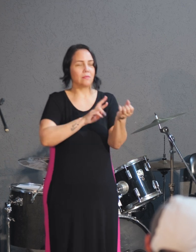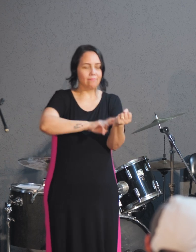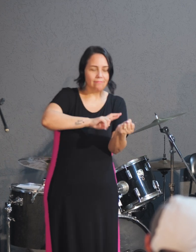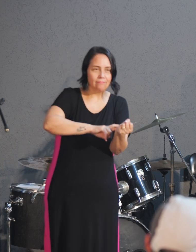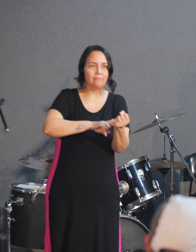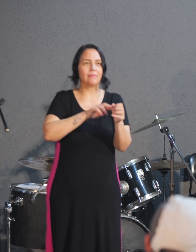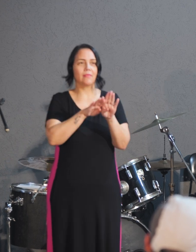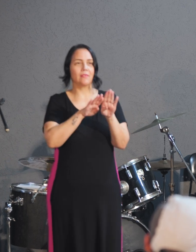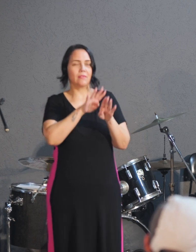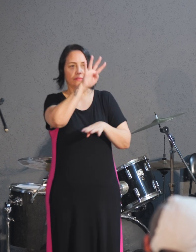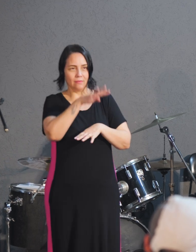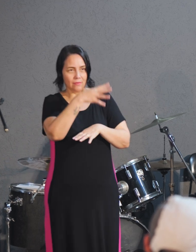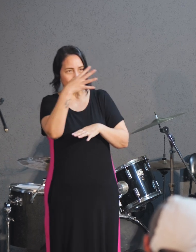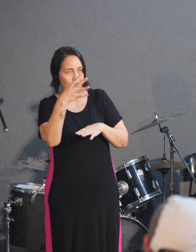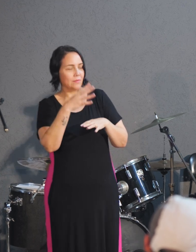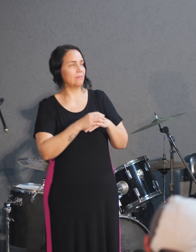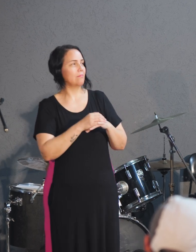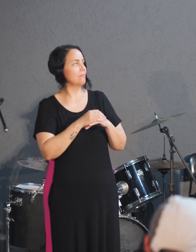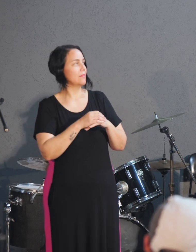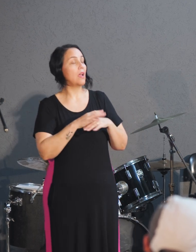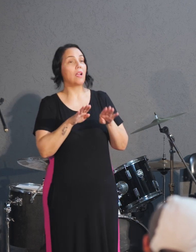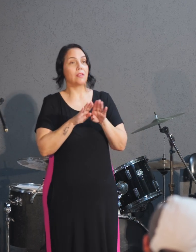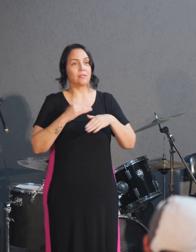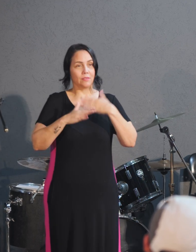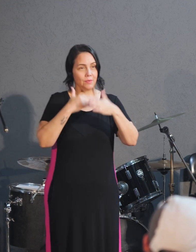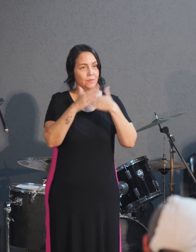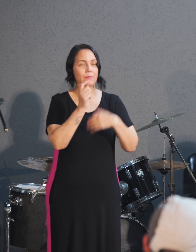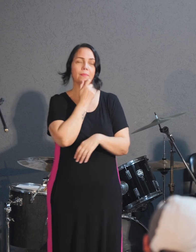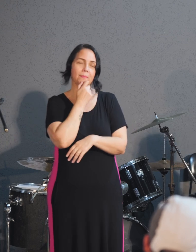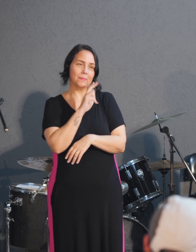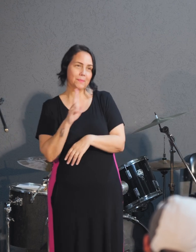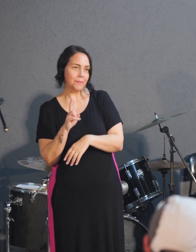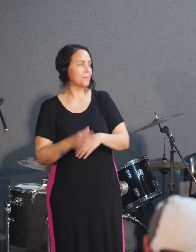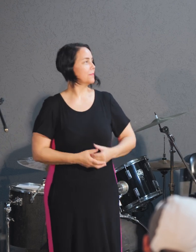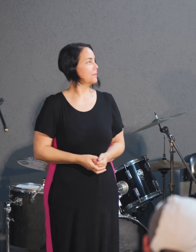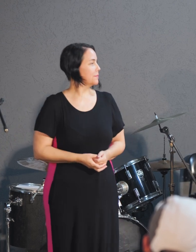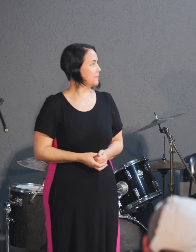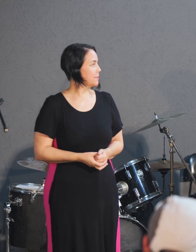no desenvolvimento da bateria, que ele se chama Three Camps.